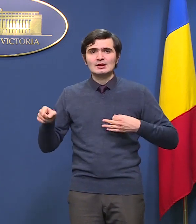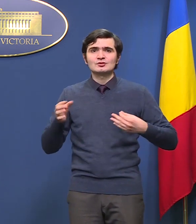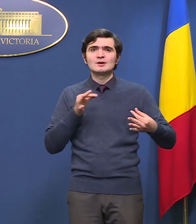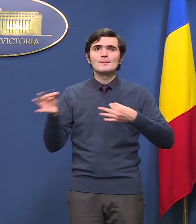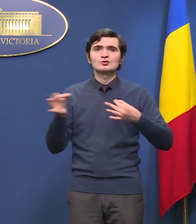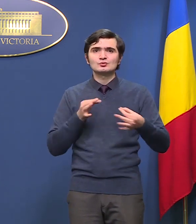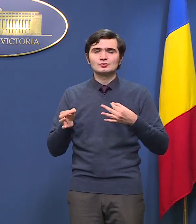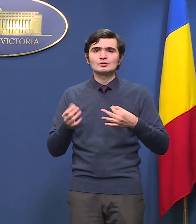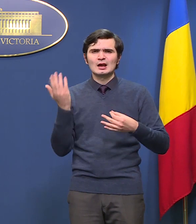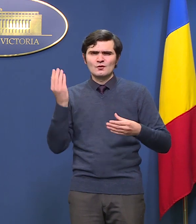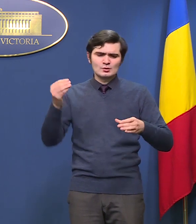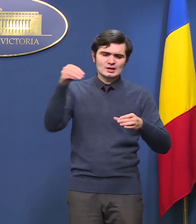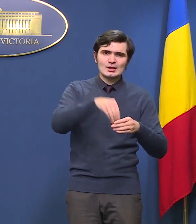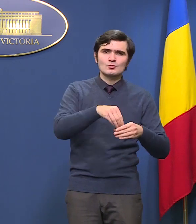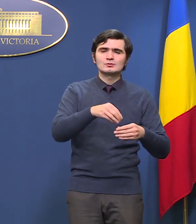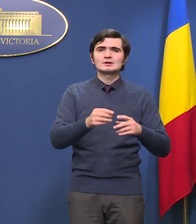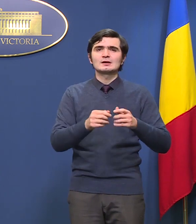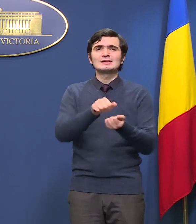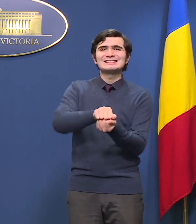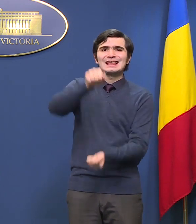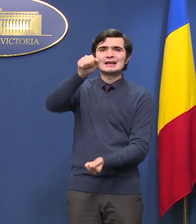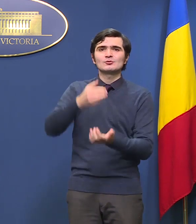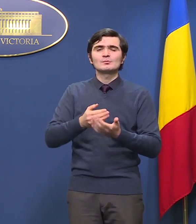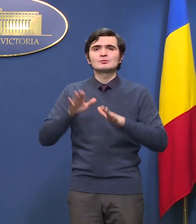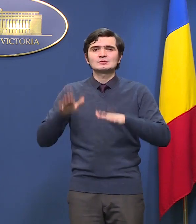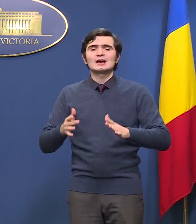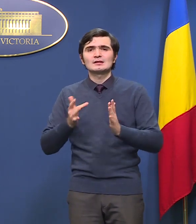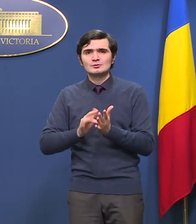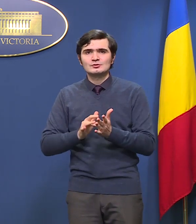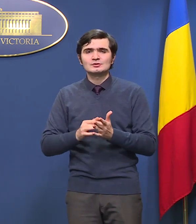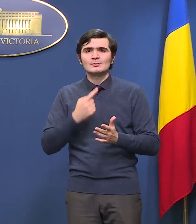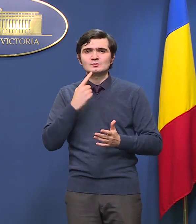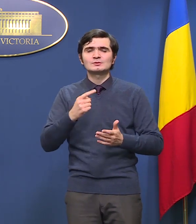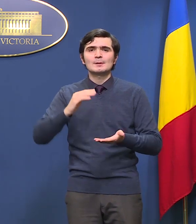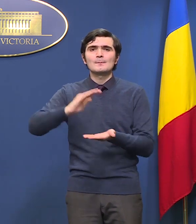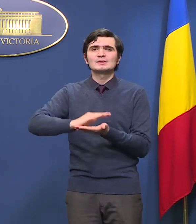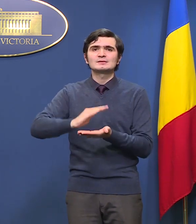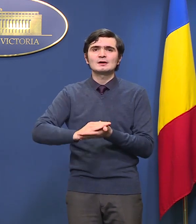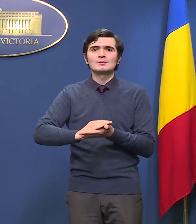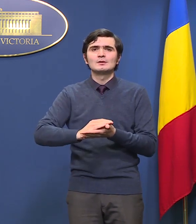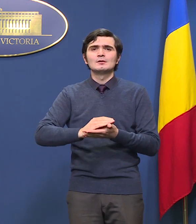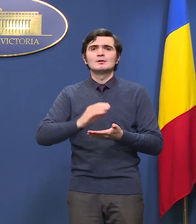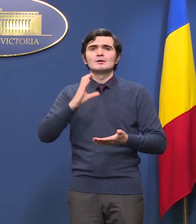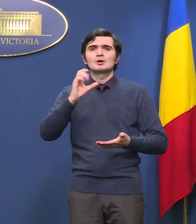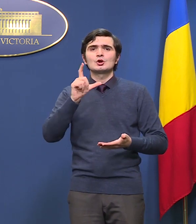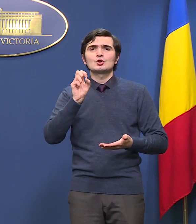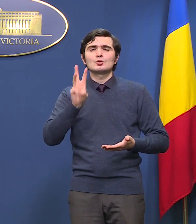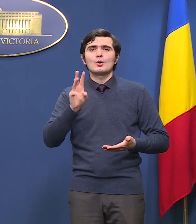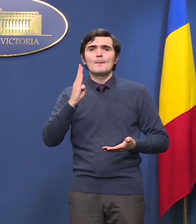în decretul pentru instituirea stării de urgență, am prevăzut și menținerea clawback-ului la un nivel mai scăzut, care a fost la